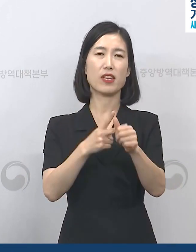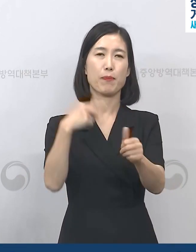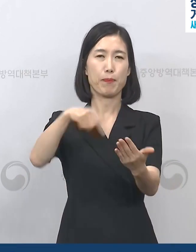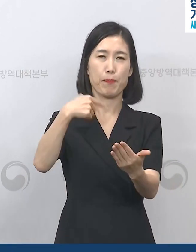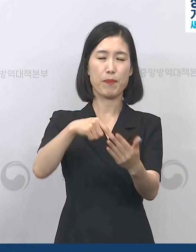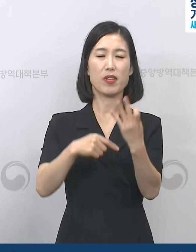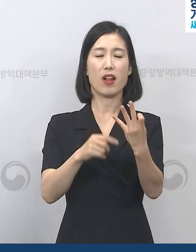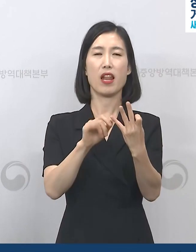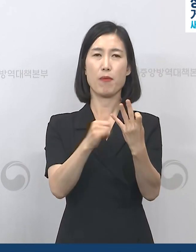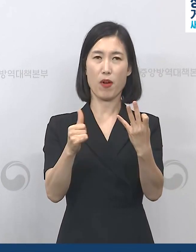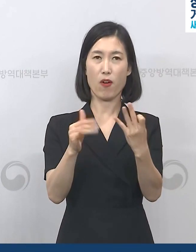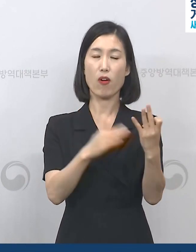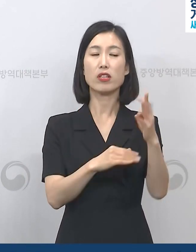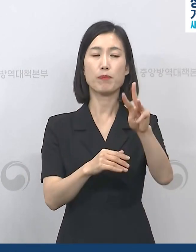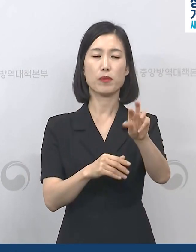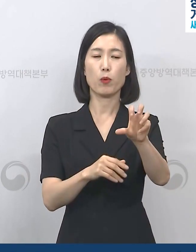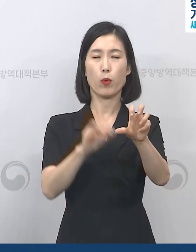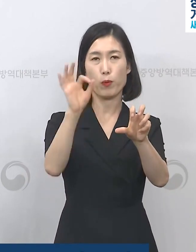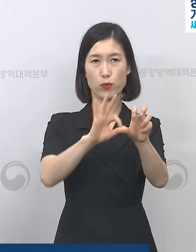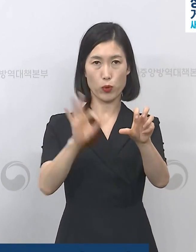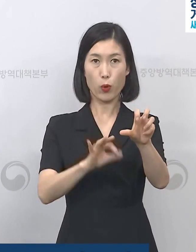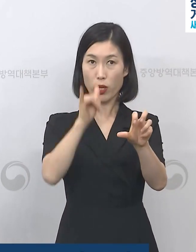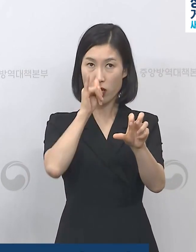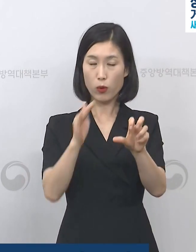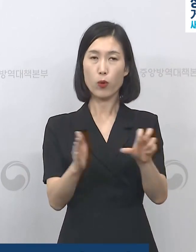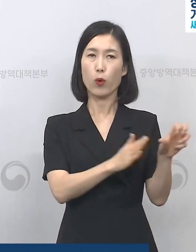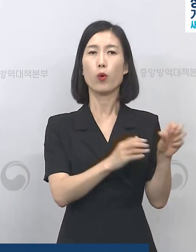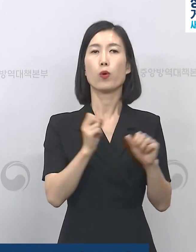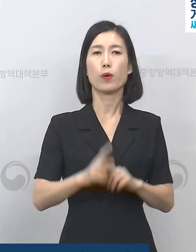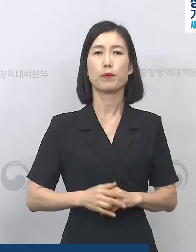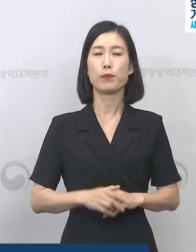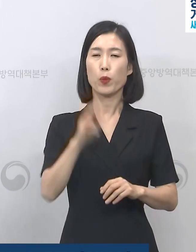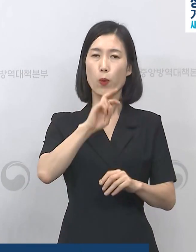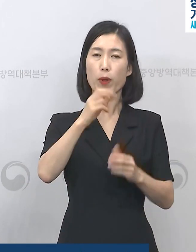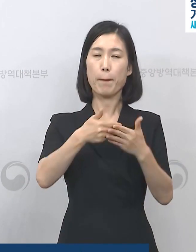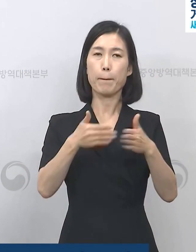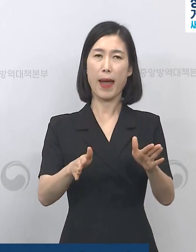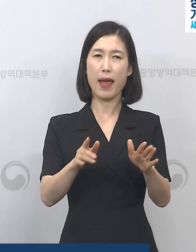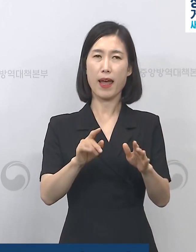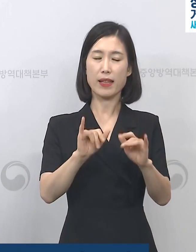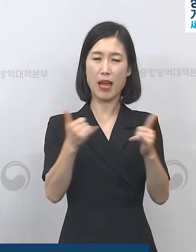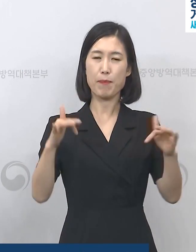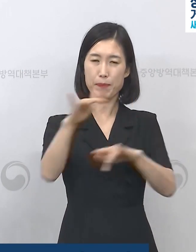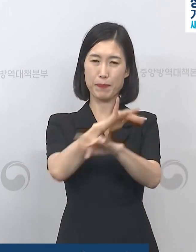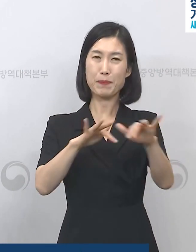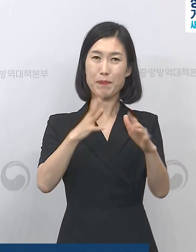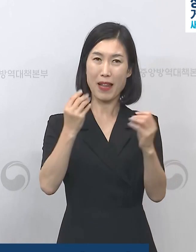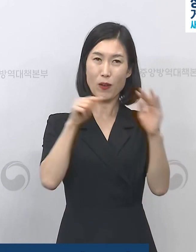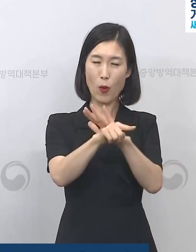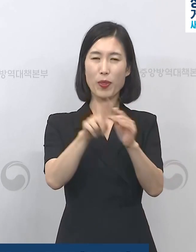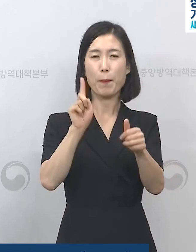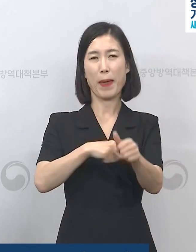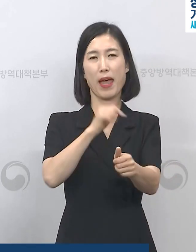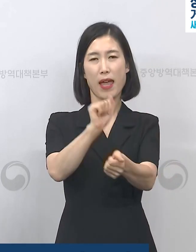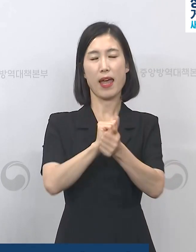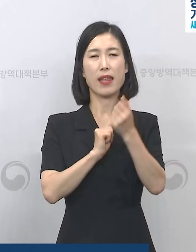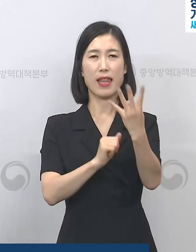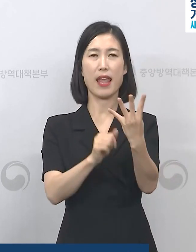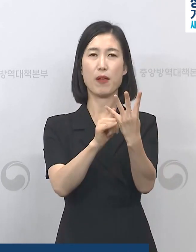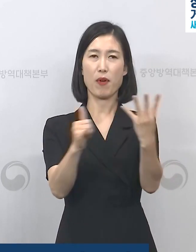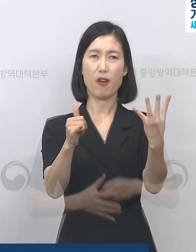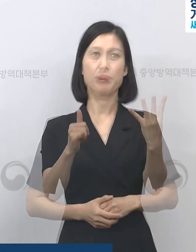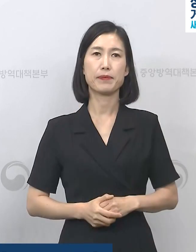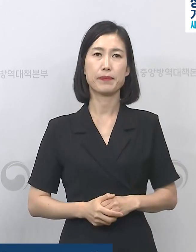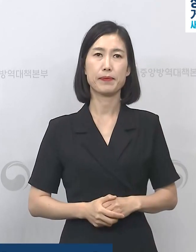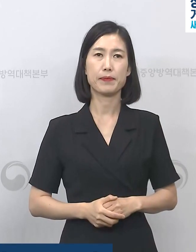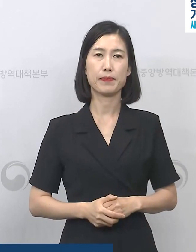14건, 35%였습니다. 또한 노래방 등의 다중이용시설로 인한 전파가